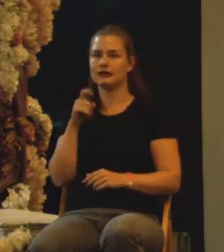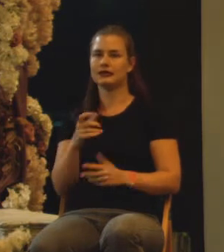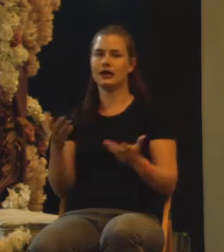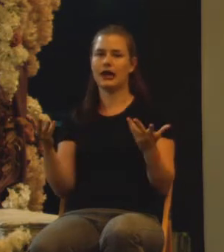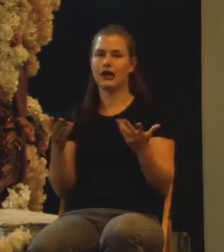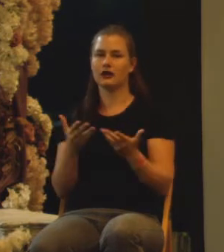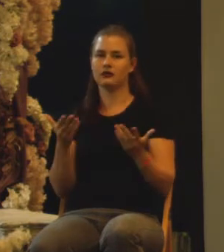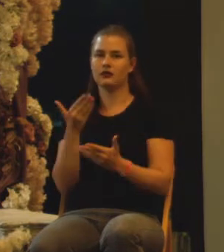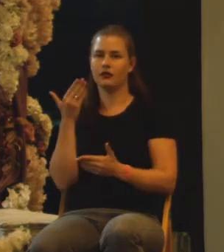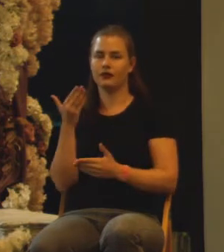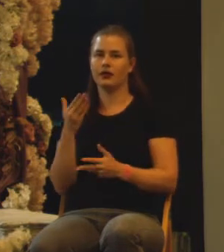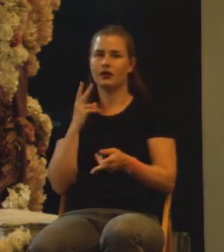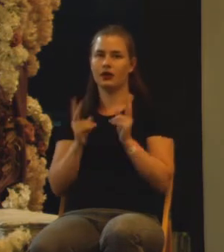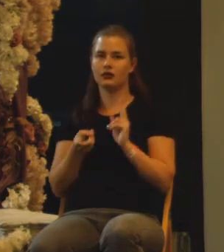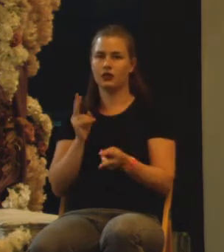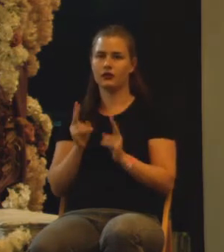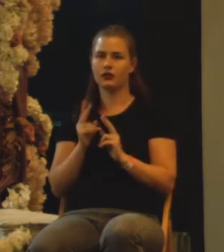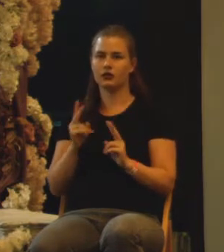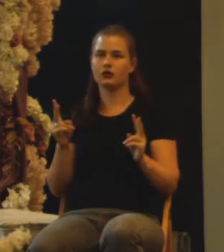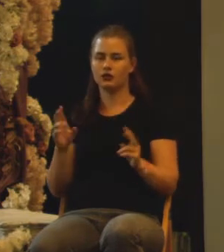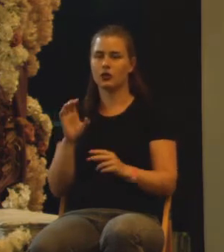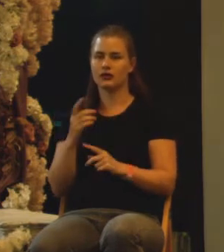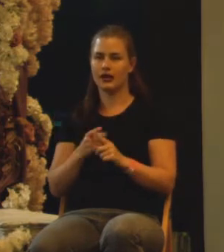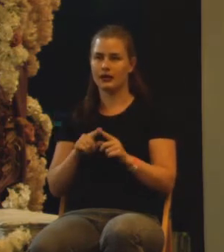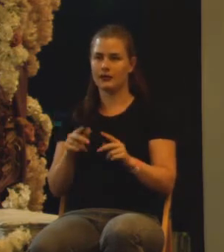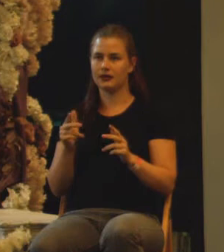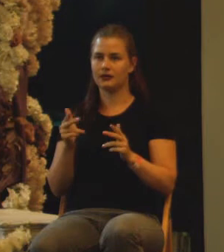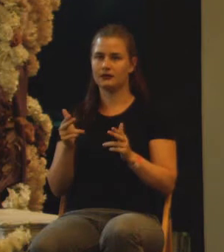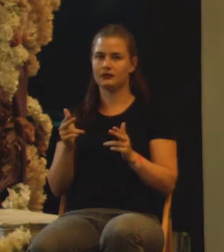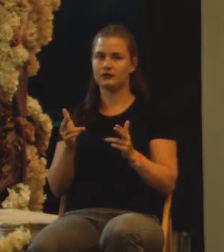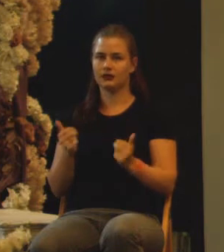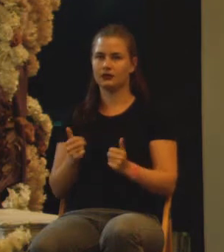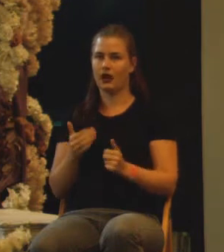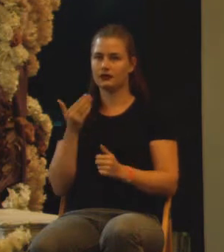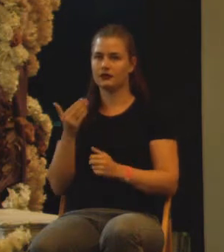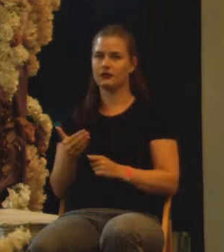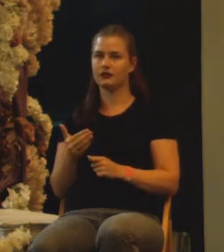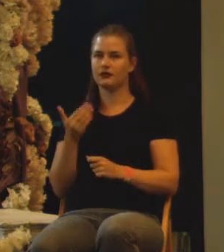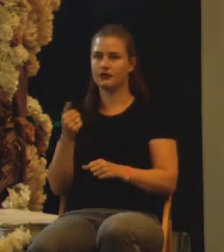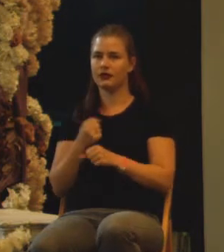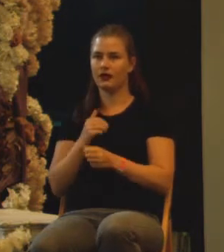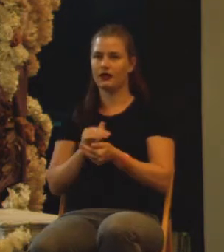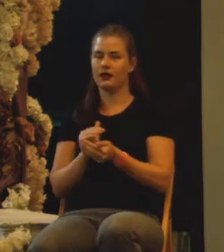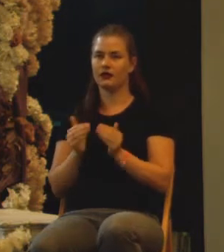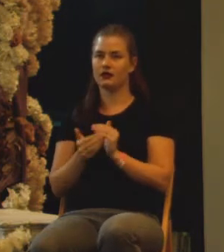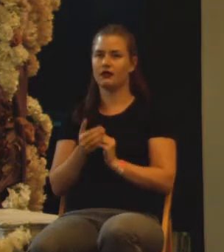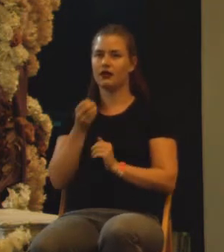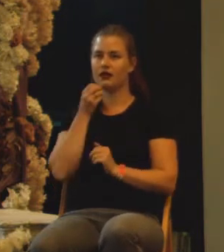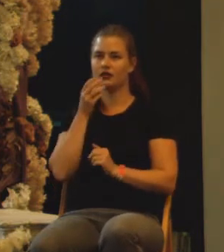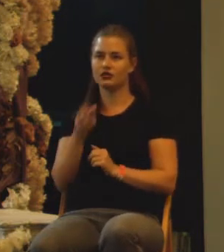которого вы их делаете. Кто с этим согласен? Никто? Вы. Вы делаете котлеты.